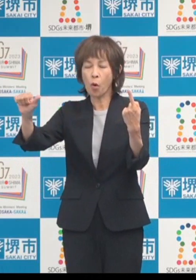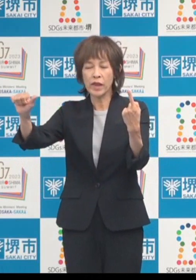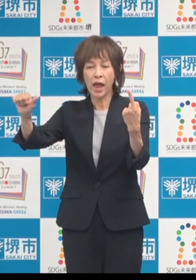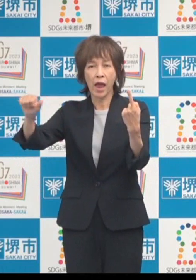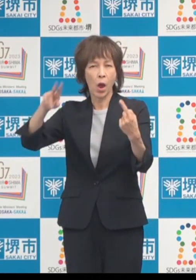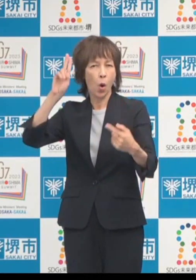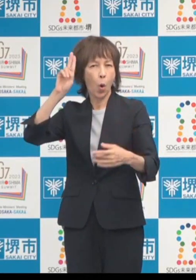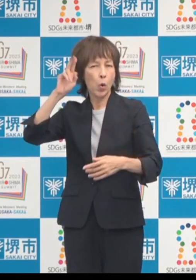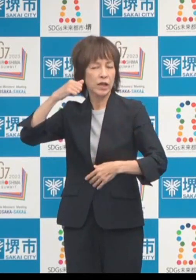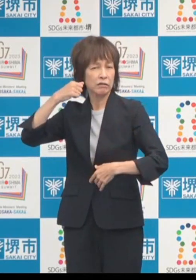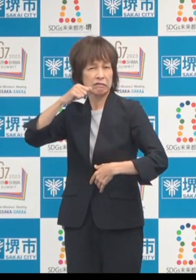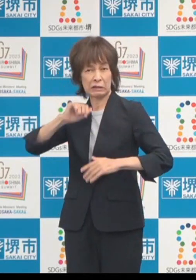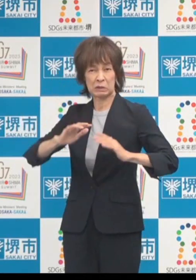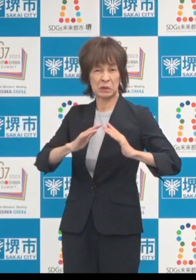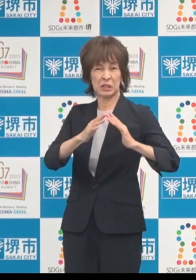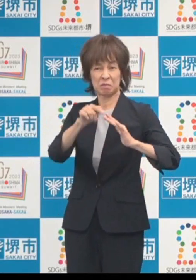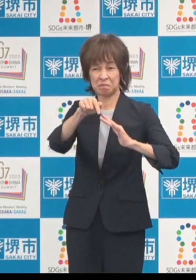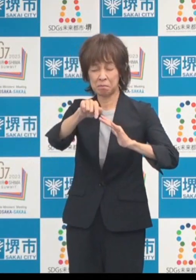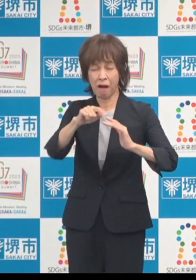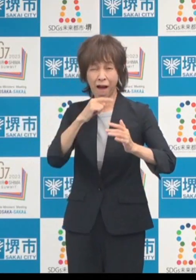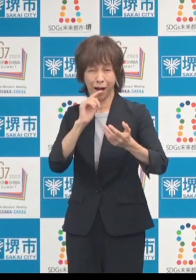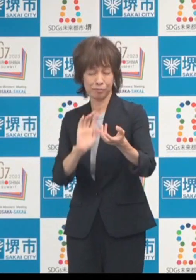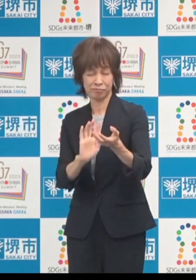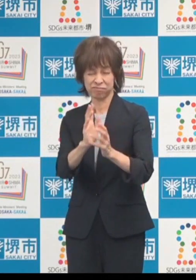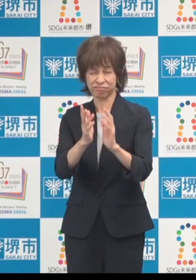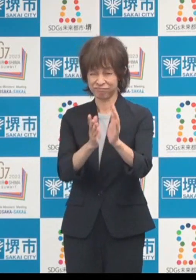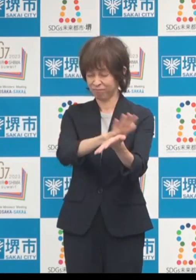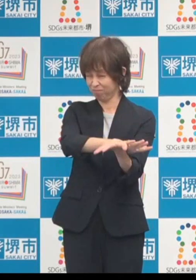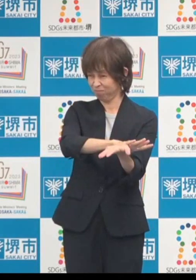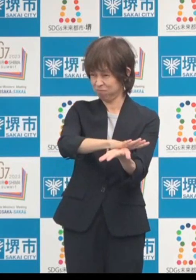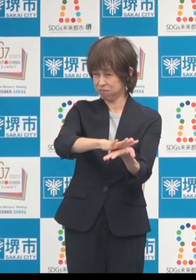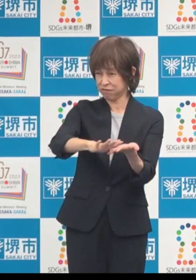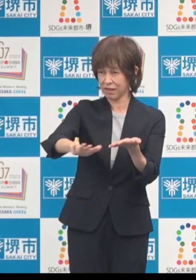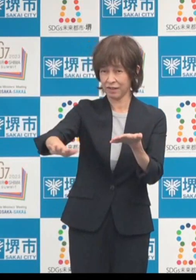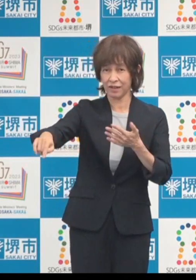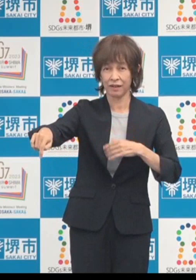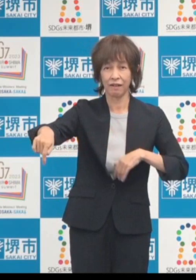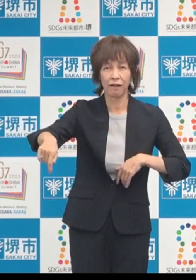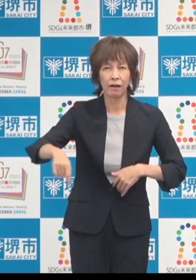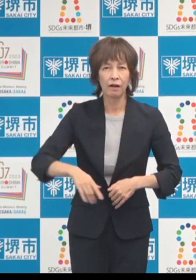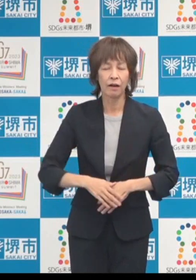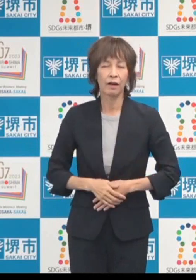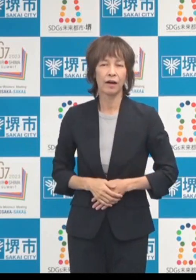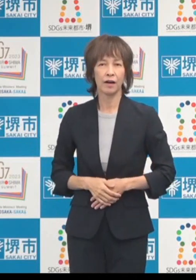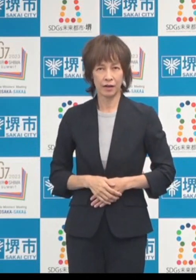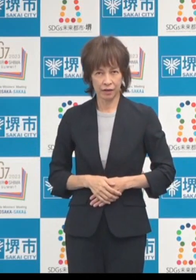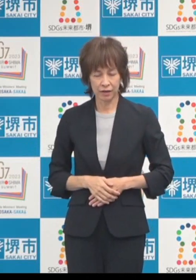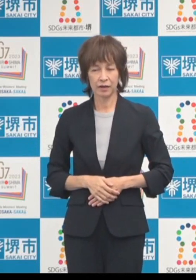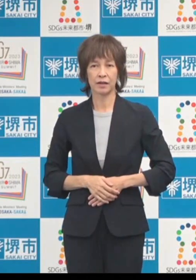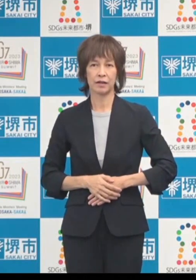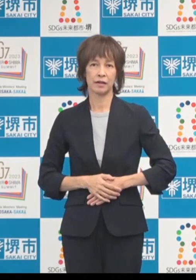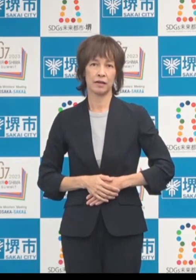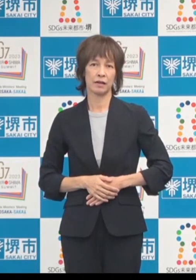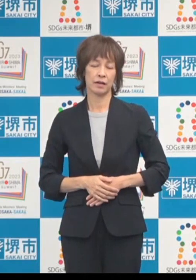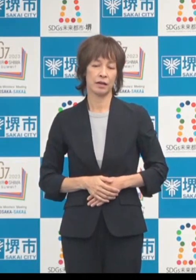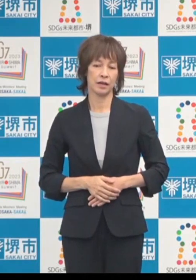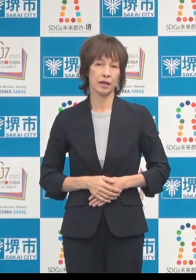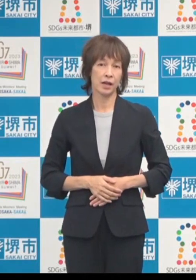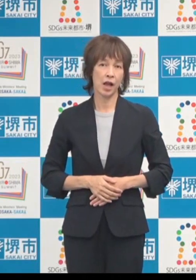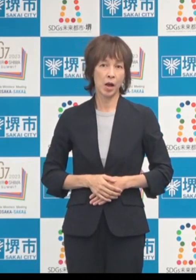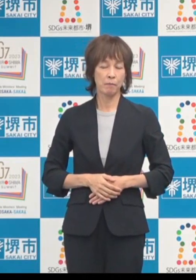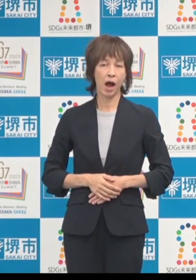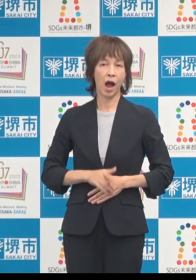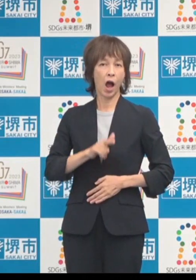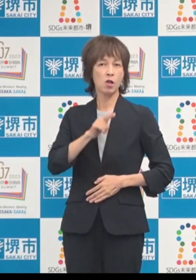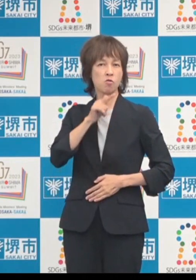陣で、灰と化してしまった、焼け落ちてしまった堺の町を、徳川時代に